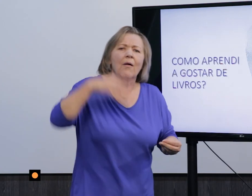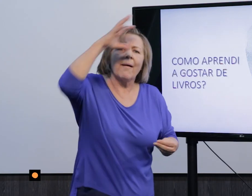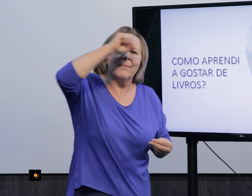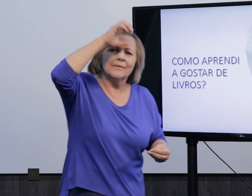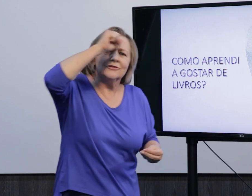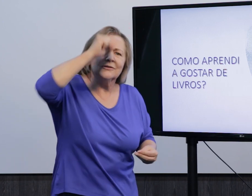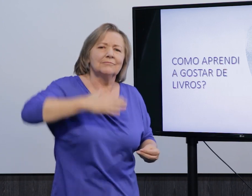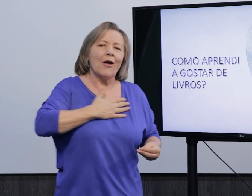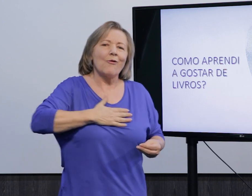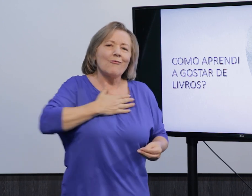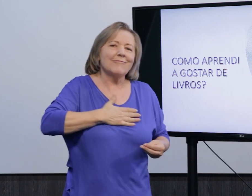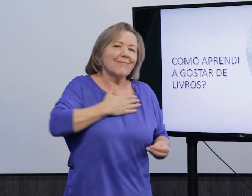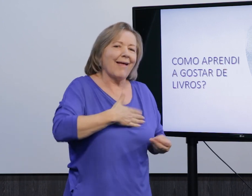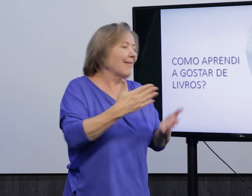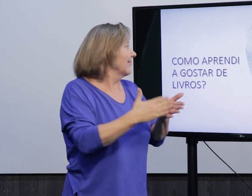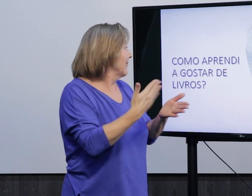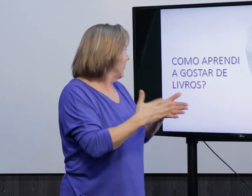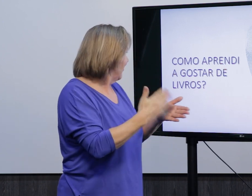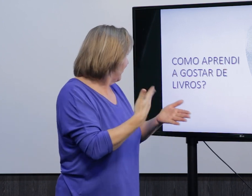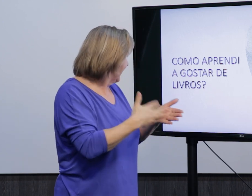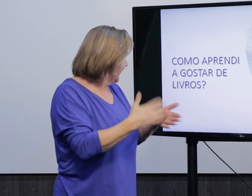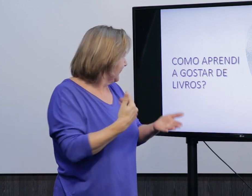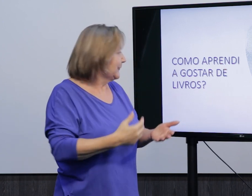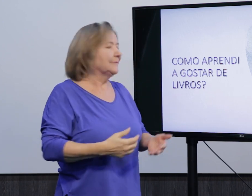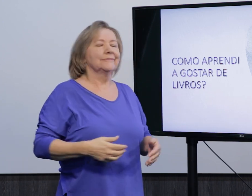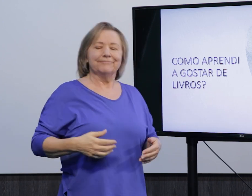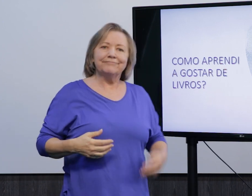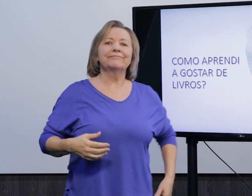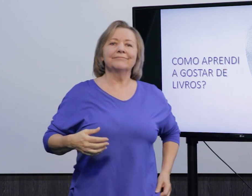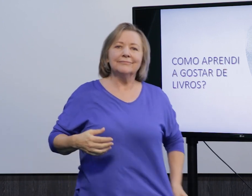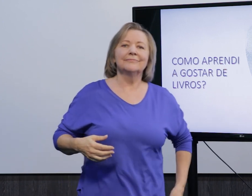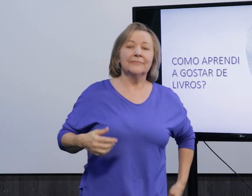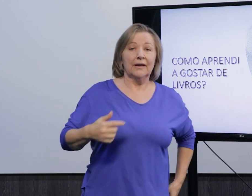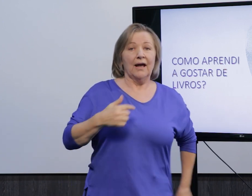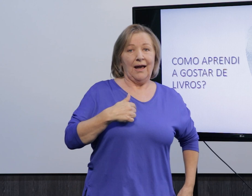gostar né como que eu aprendi a gostar dos livros